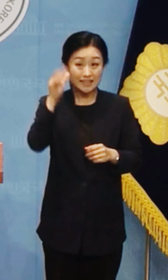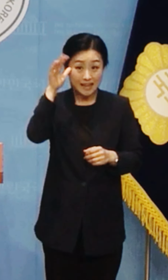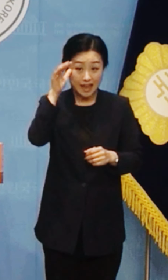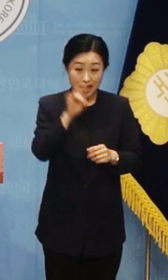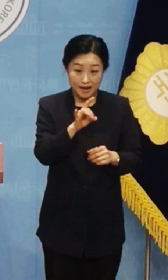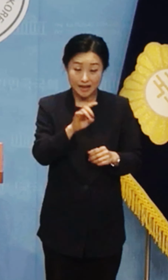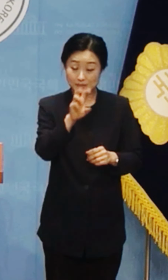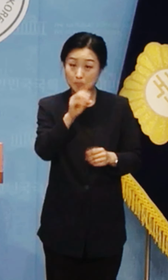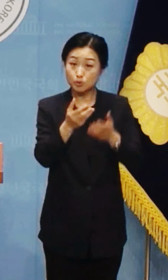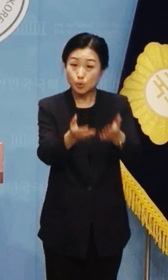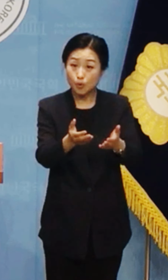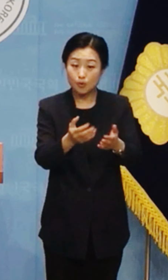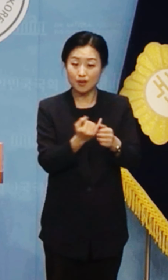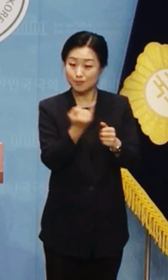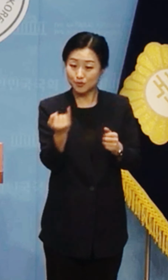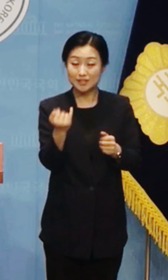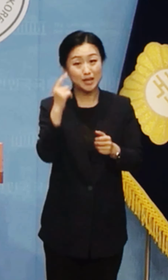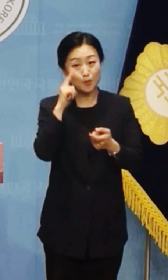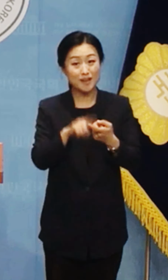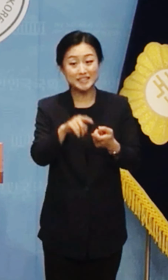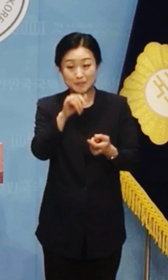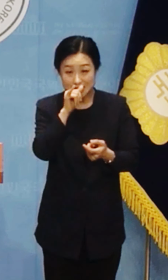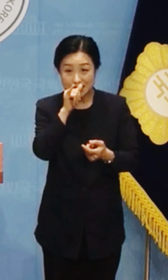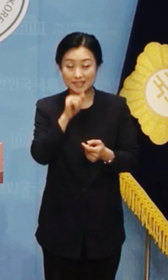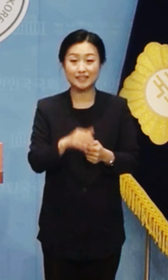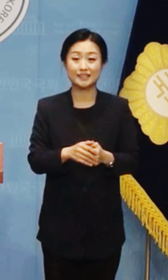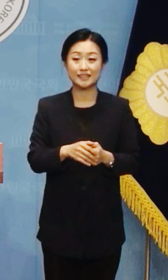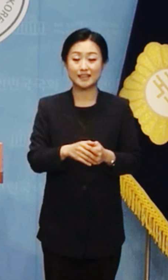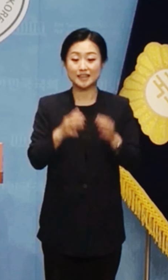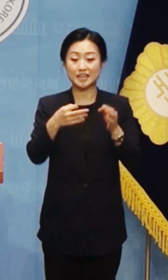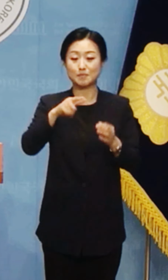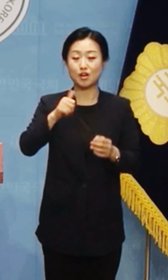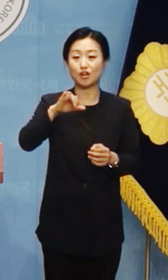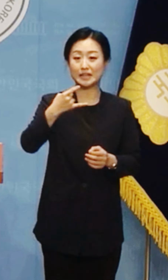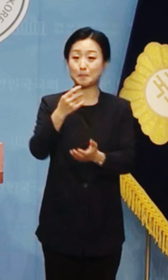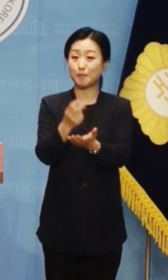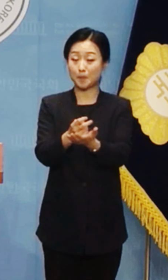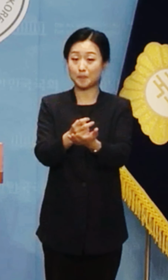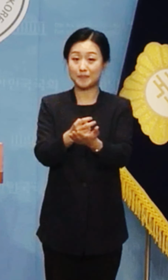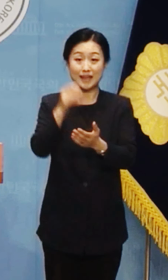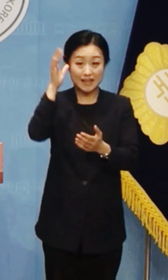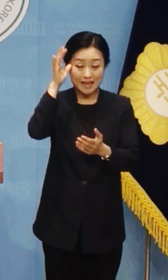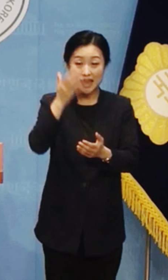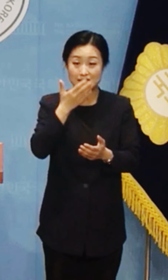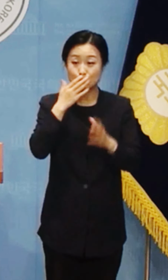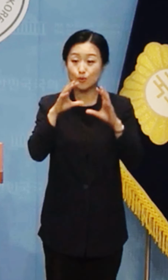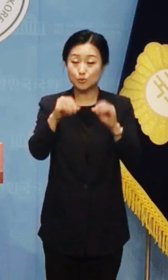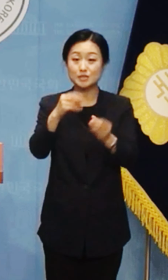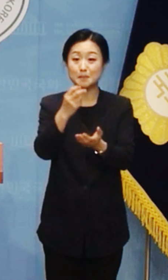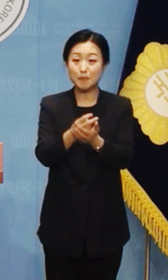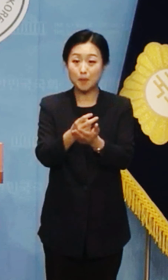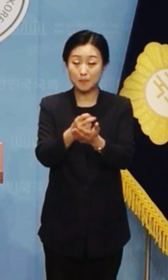합니다 윤대통령 배우자가 관심이 있다고 만든 이름바 김건희 법 개식용 종법에